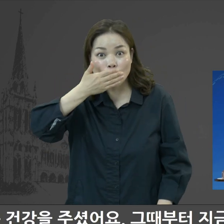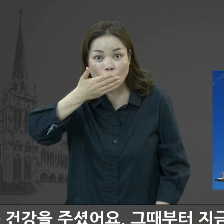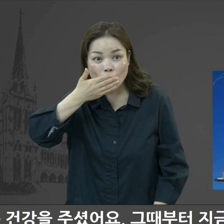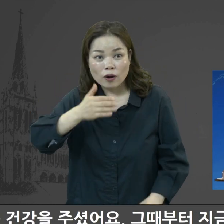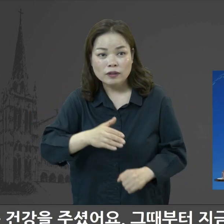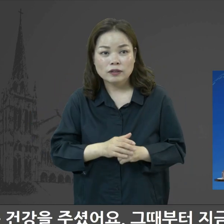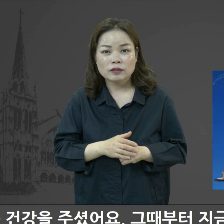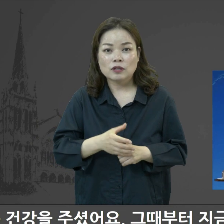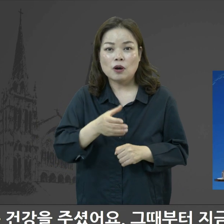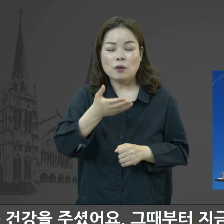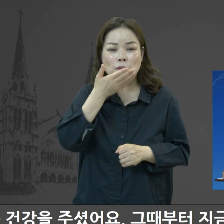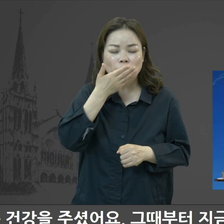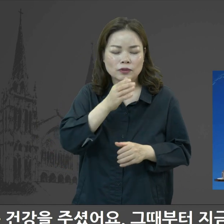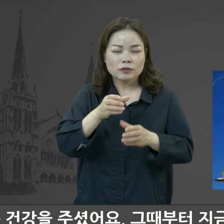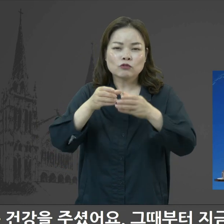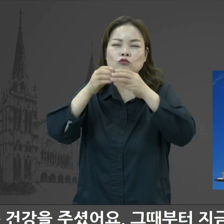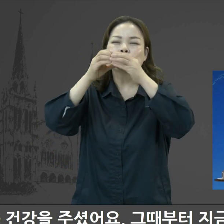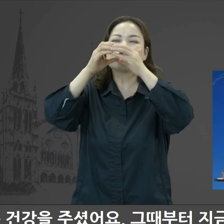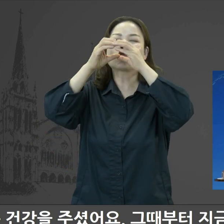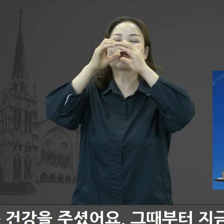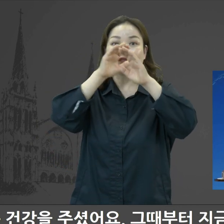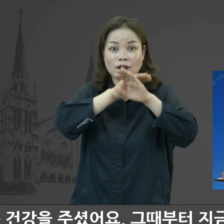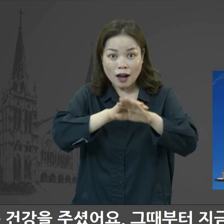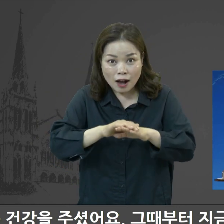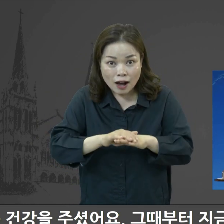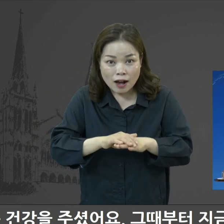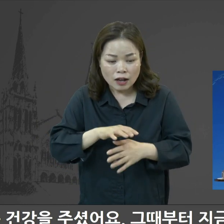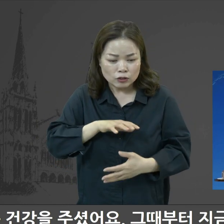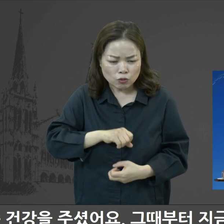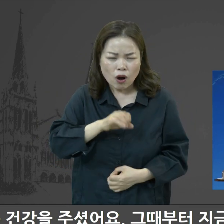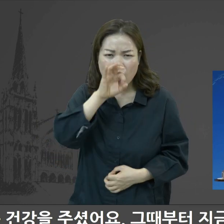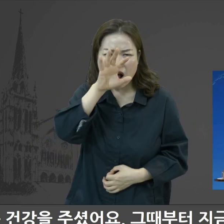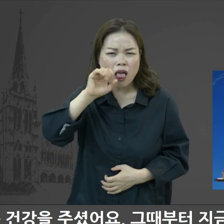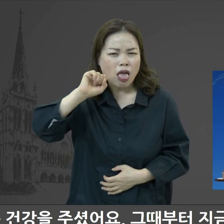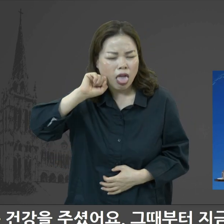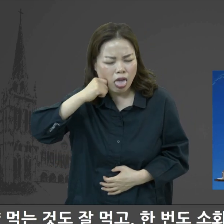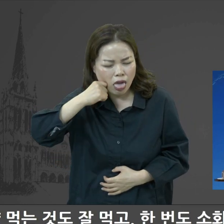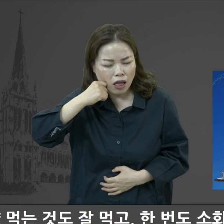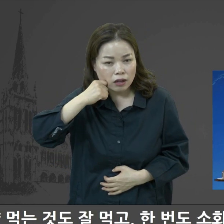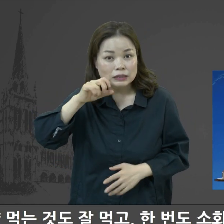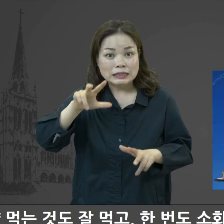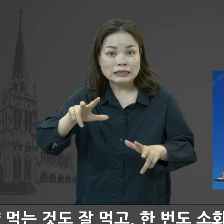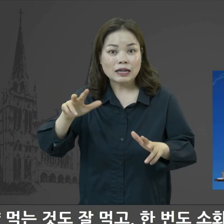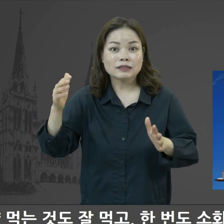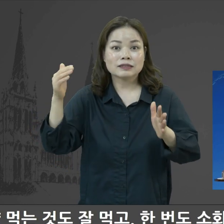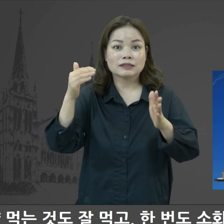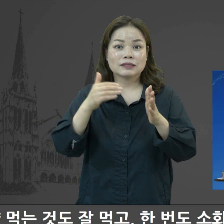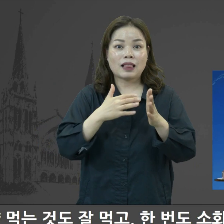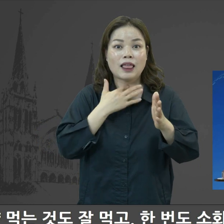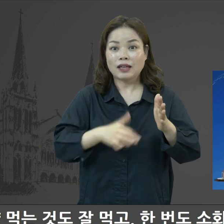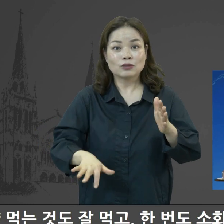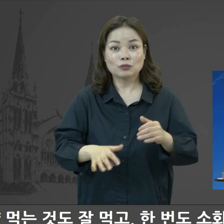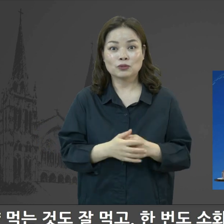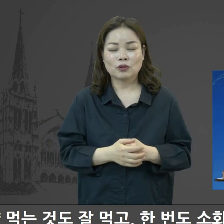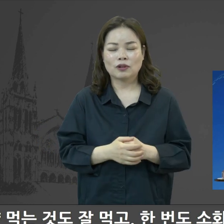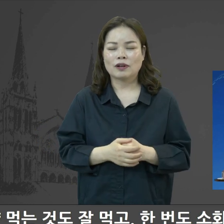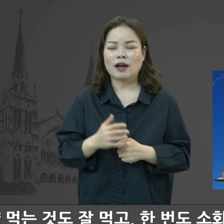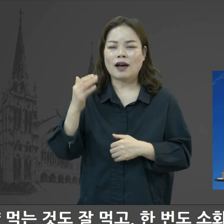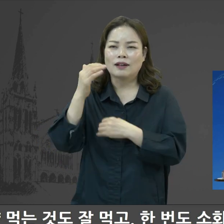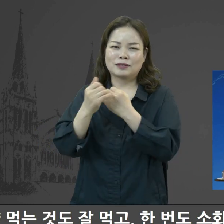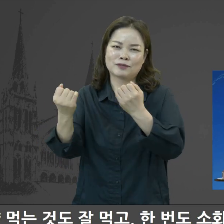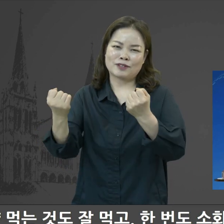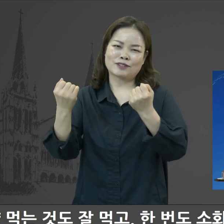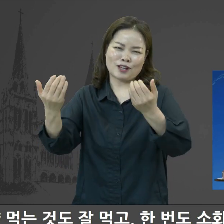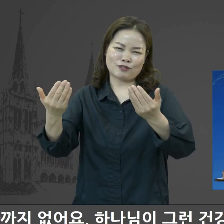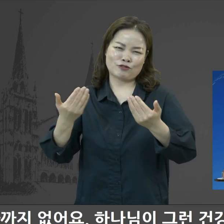그냥 먹는 것도 잘 마시고 한 번도 소화 안 돼가지고 거북해 본 적이 지금까지 없어요. 하나님이 그런 건강을